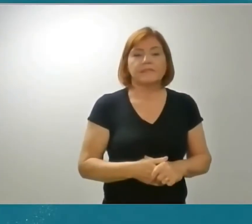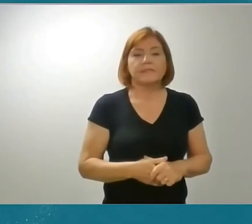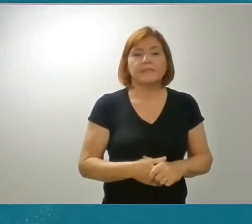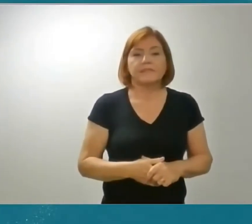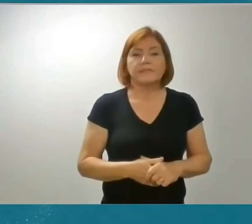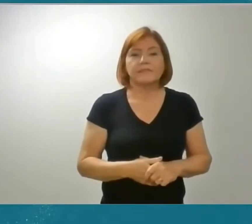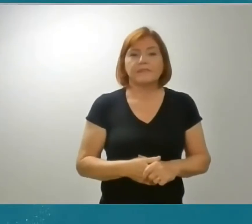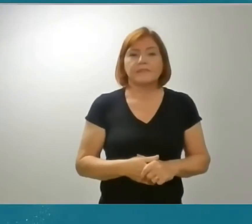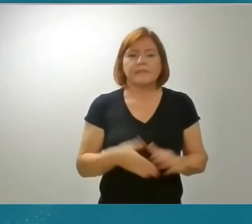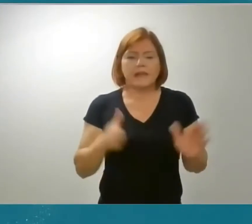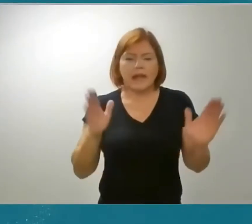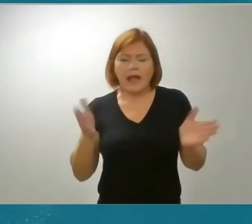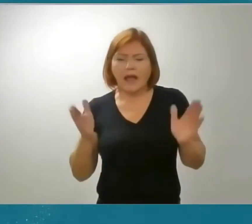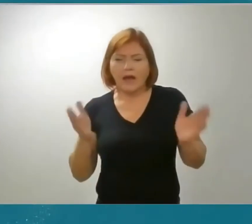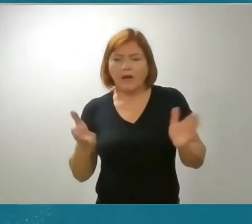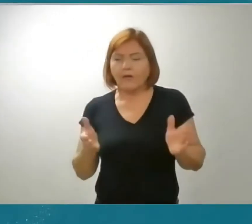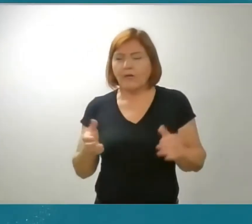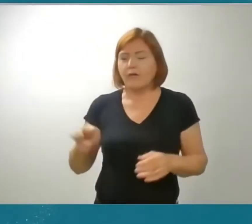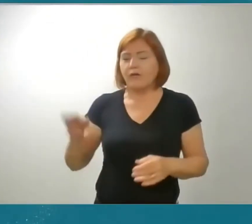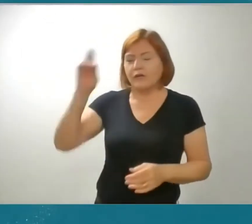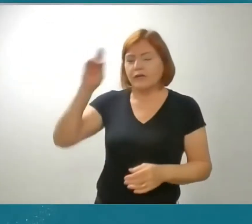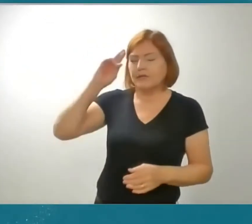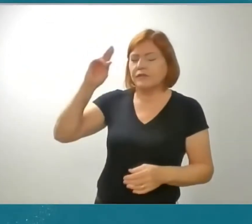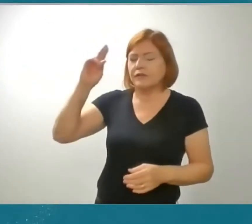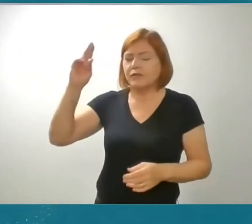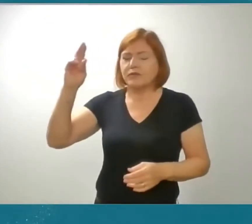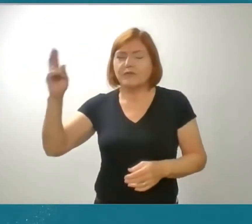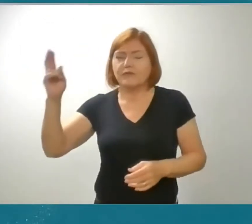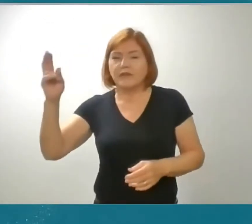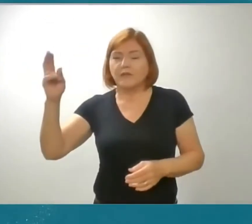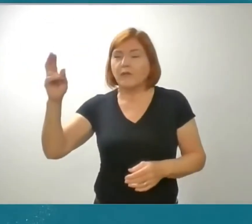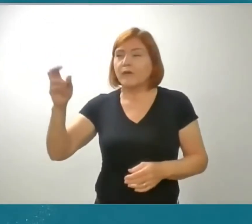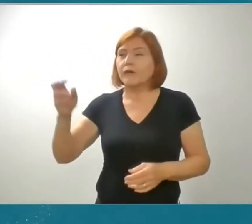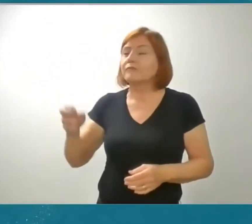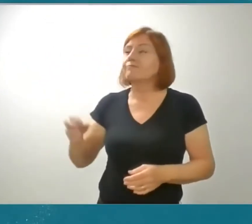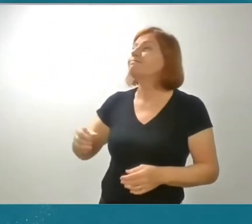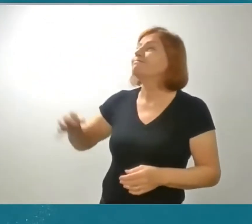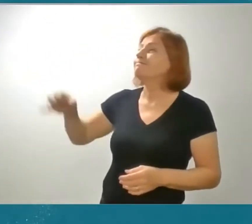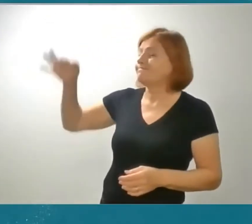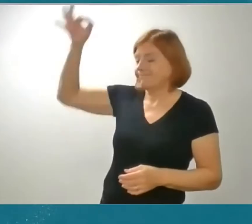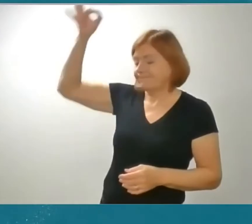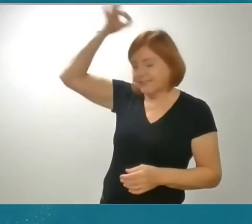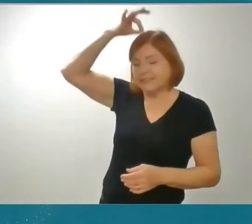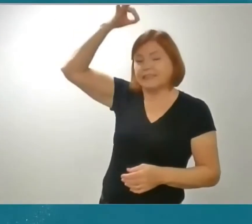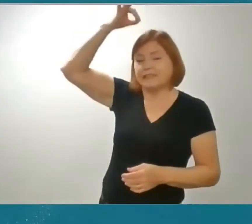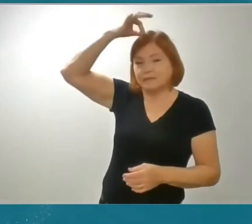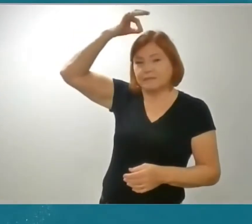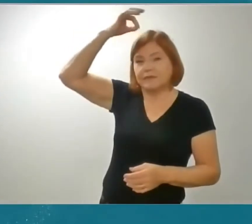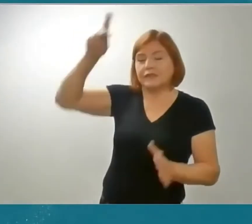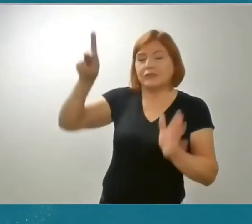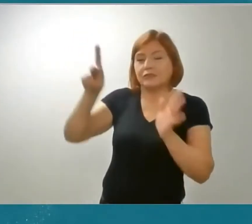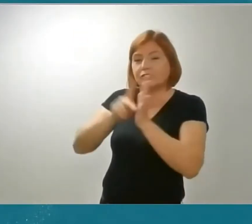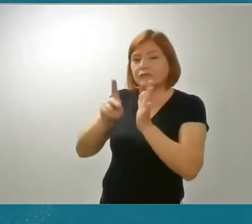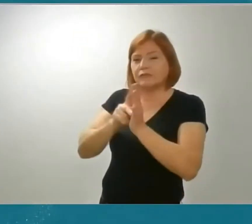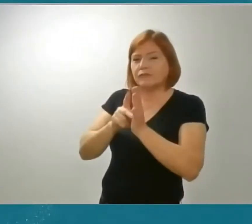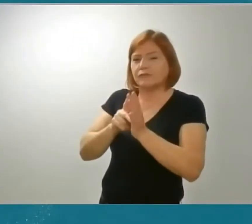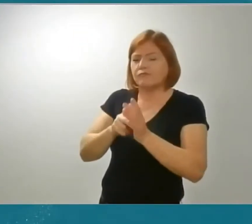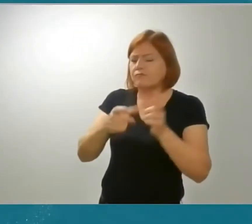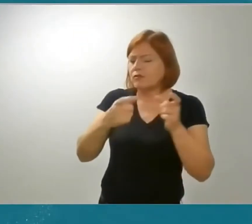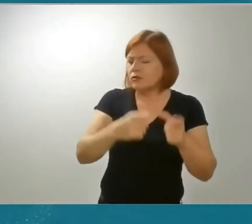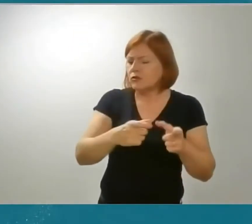né? O Espírito da verdade, que o mundo não pode receber, porque não o vê nem o conhece,